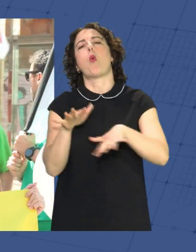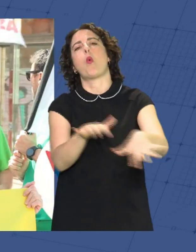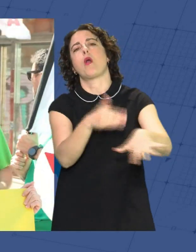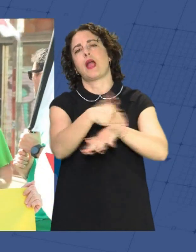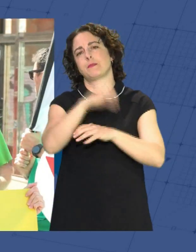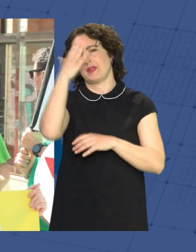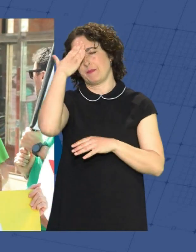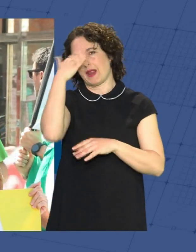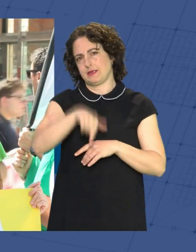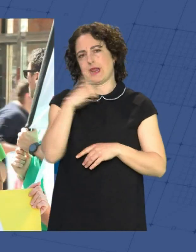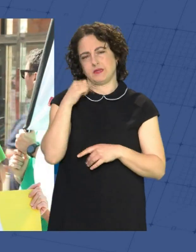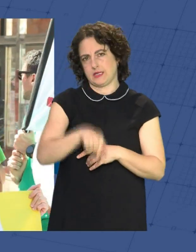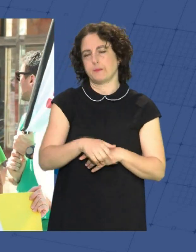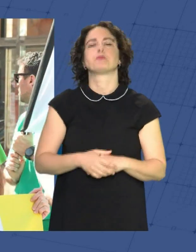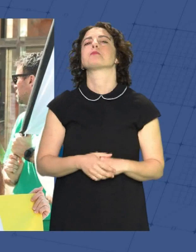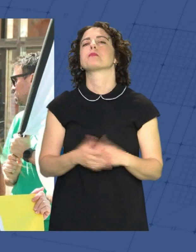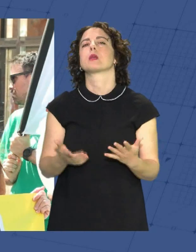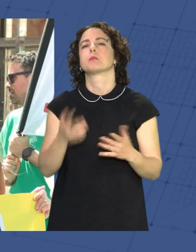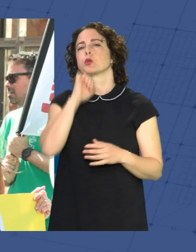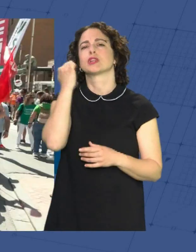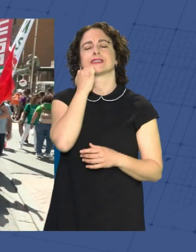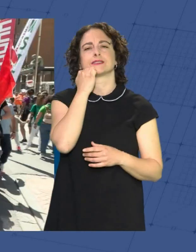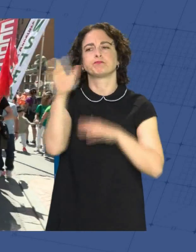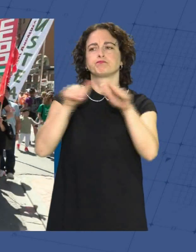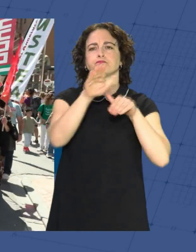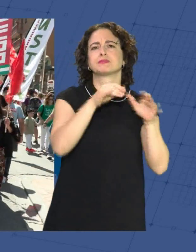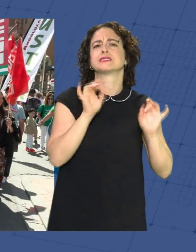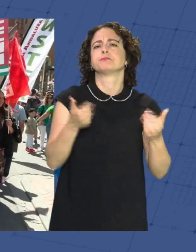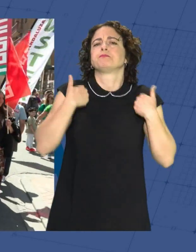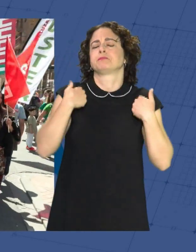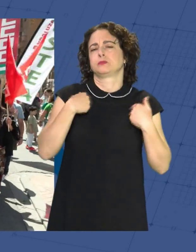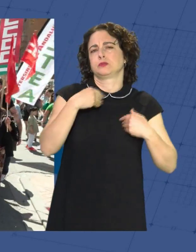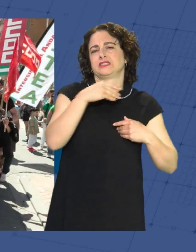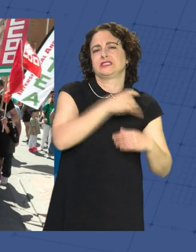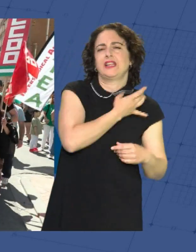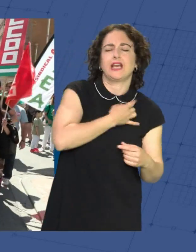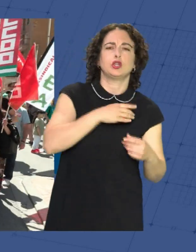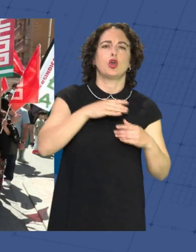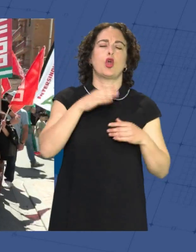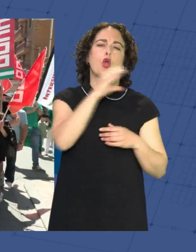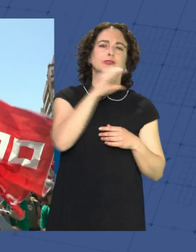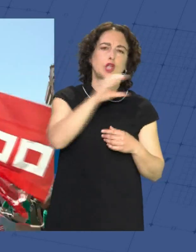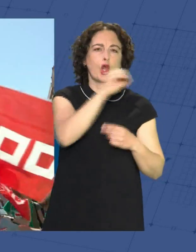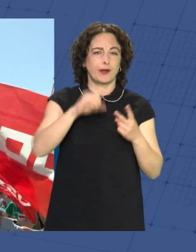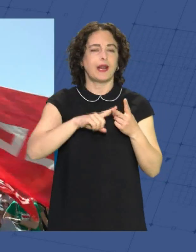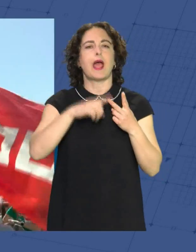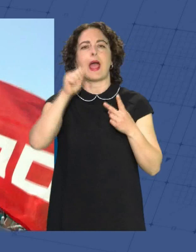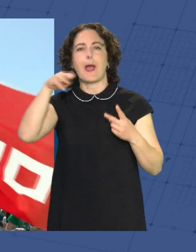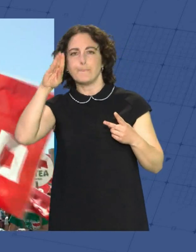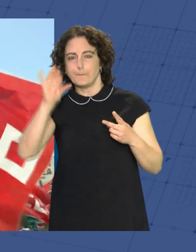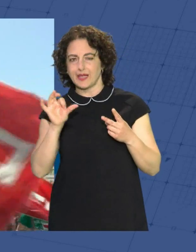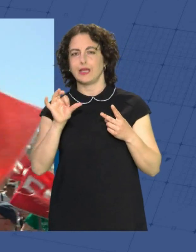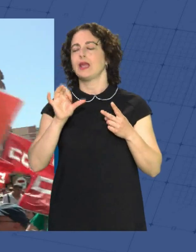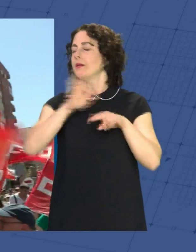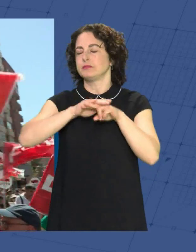principales calles de Almería. Una protesta convocada por los sindicatos, comisiones obreras, ANPE y USTEA, tras la ruptura de las